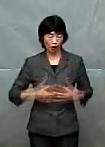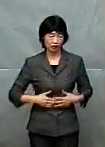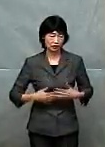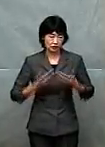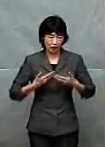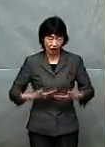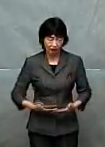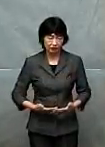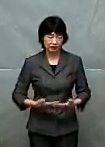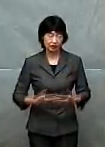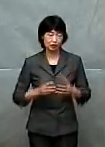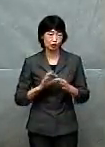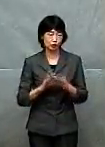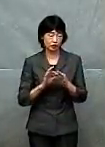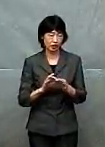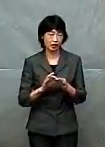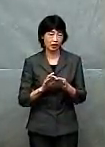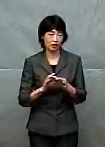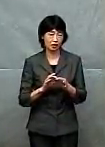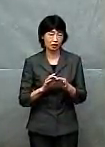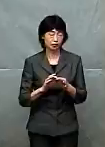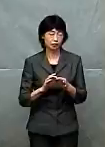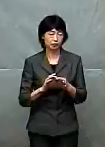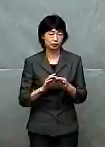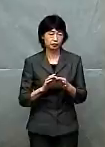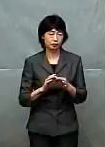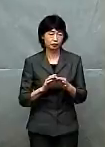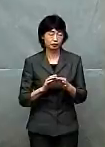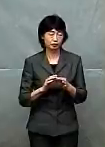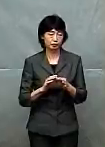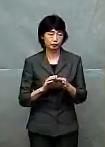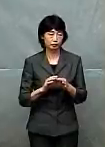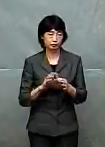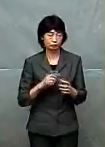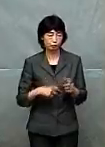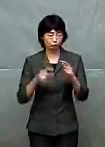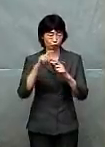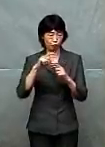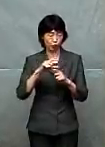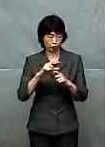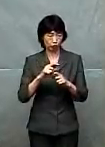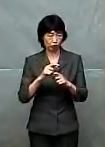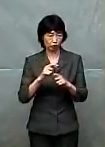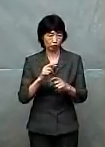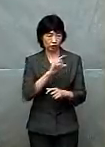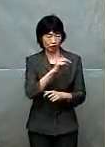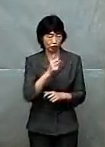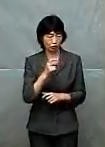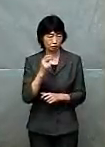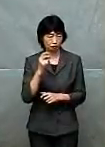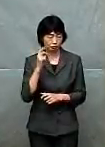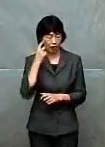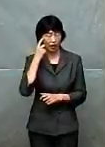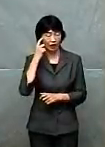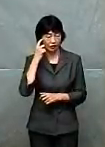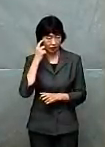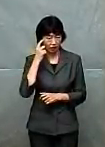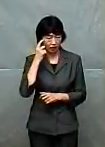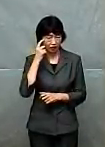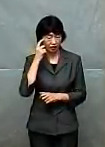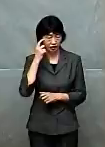に対してですね、もっとアンテナを高く上げて、まあ、政策というもの